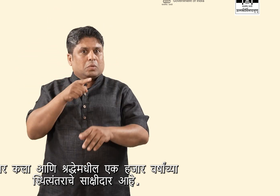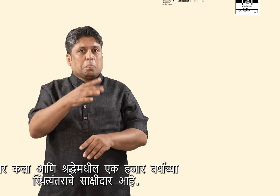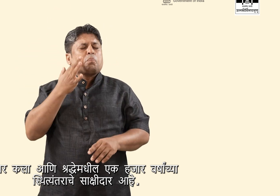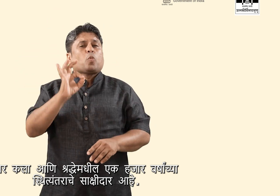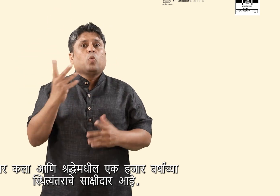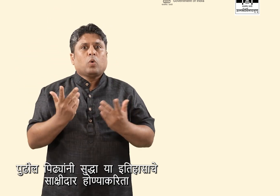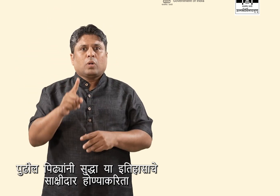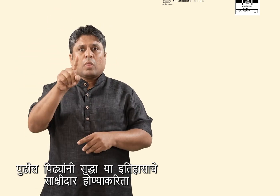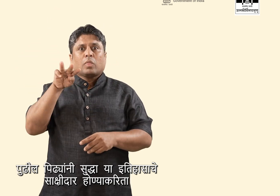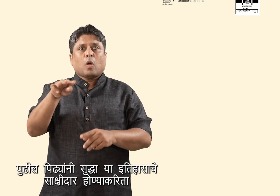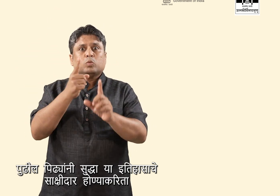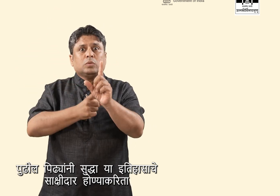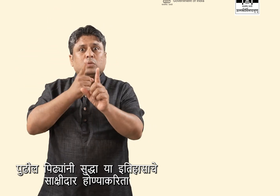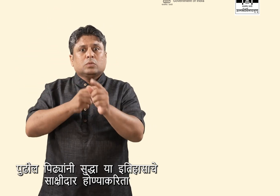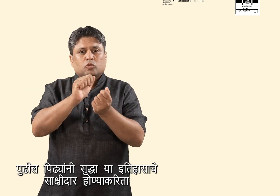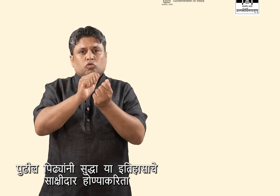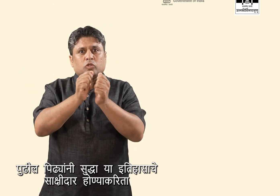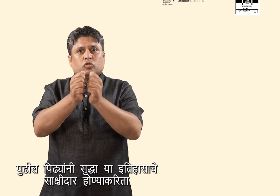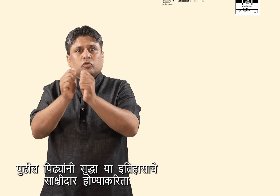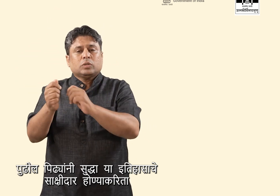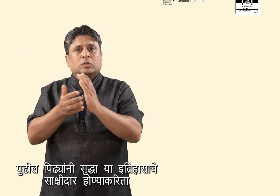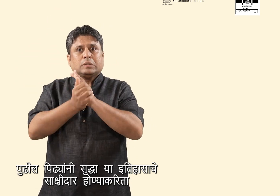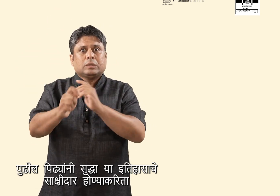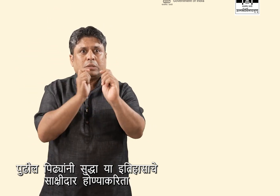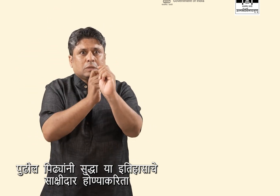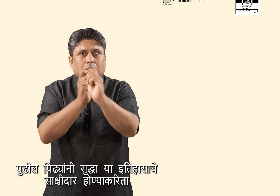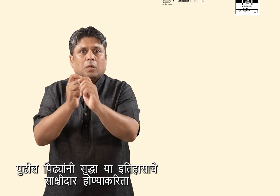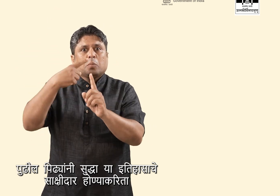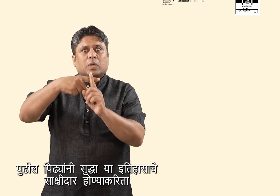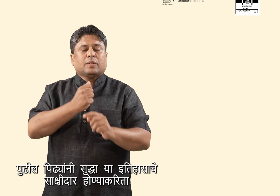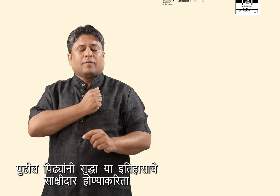साक्षीदार आहे. पुढील पिढ्यांनी सुद्धा या इतिहासाचे साक्षीदार होण्याकरिता